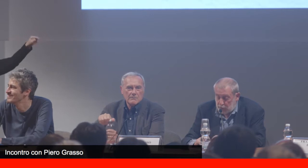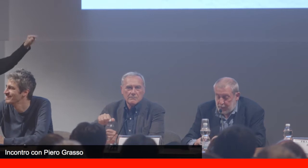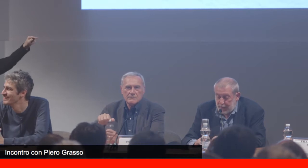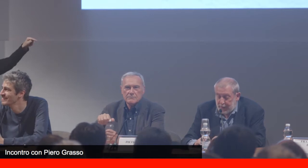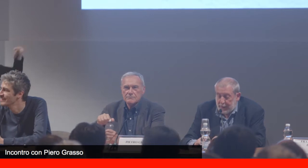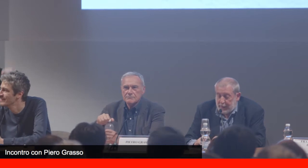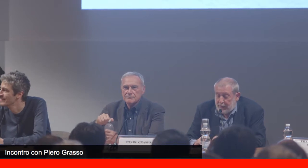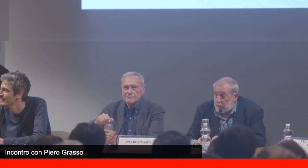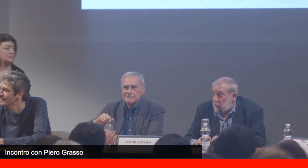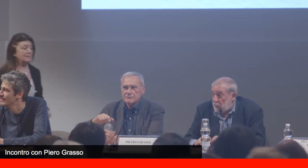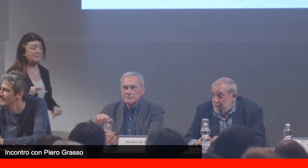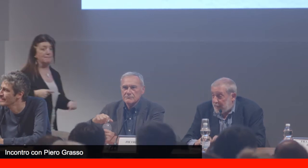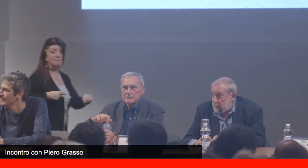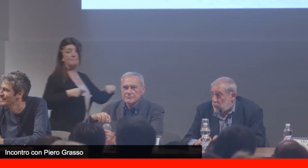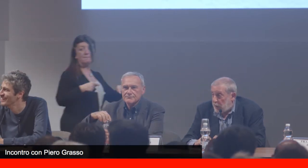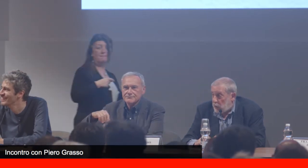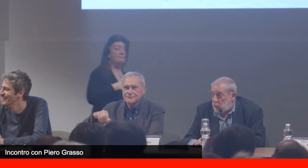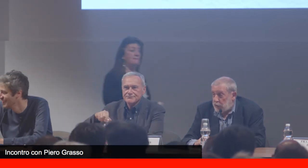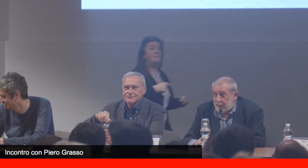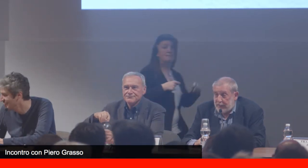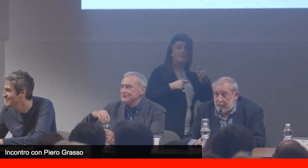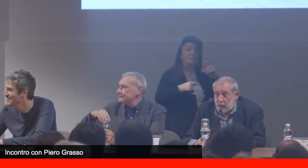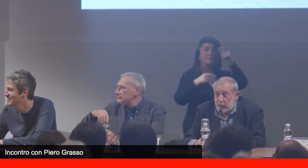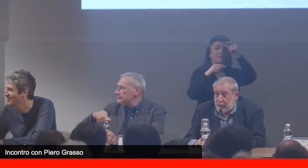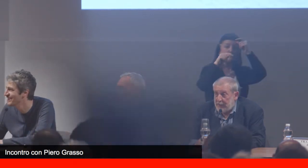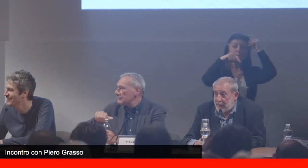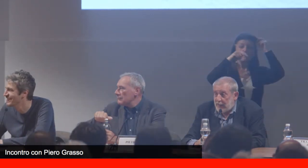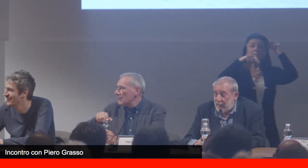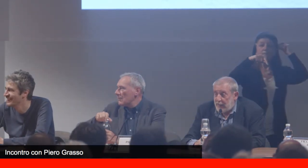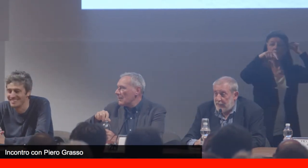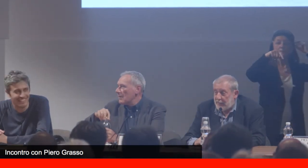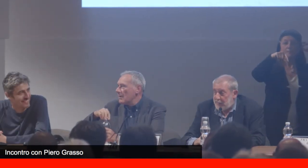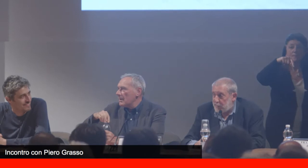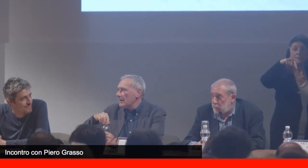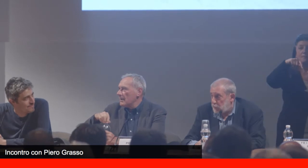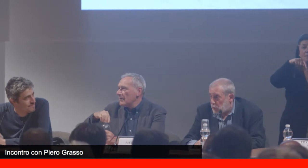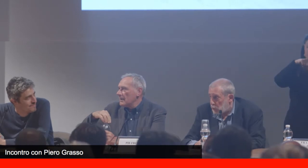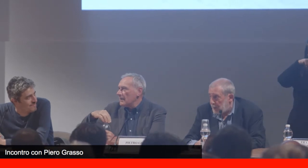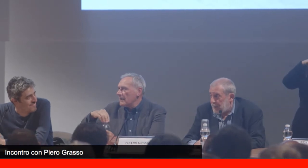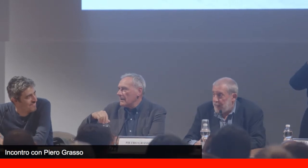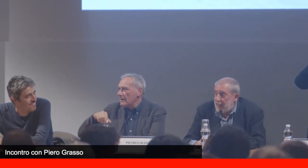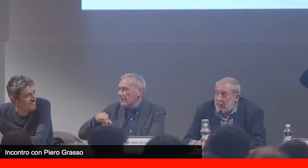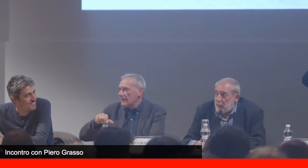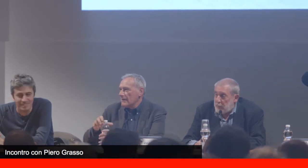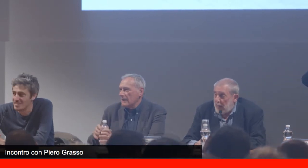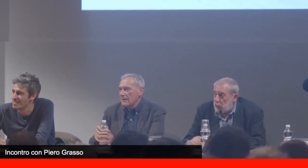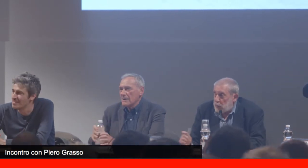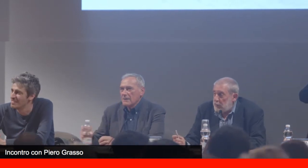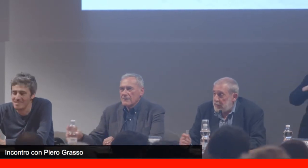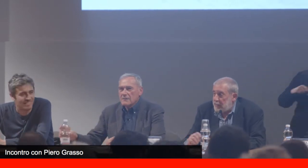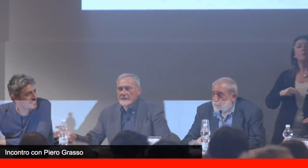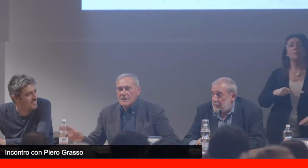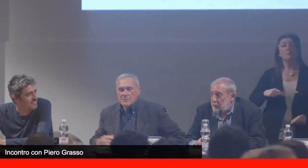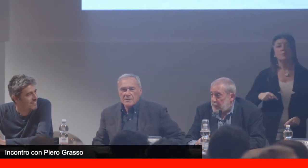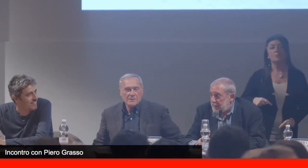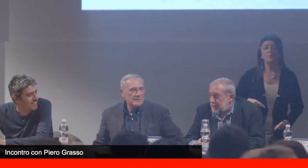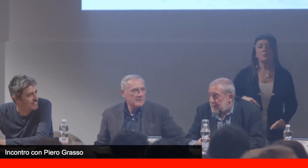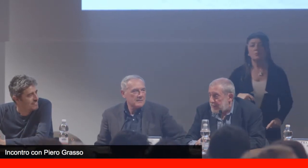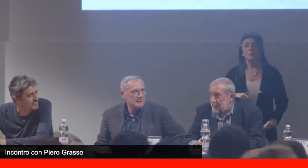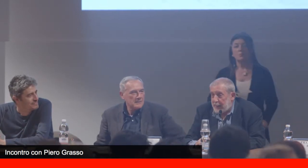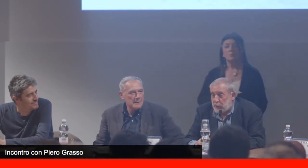scritto da Pietro Grasso, che oggi vedete qui nella veste di scrittore, ma lui di mestiere fa